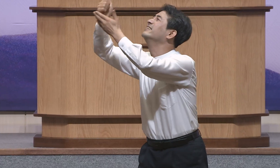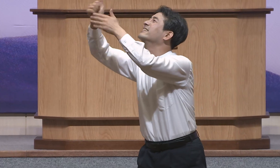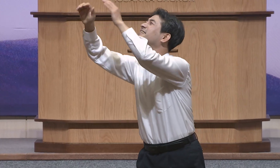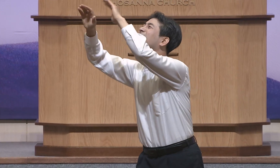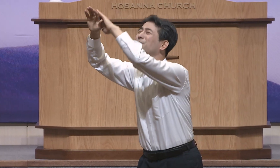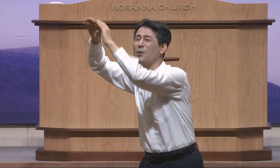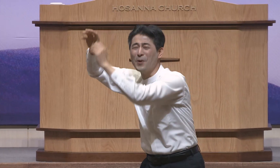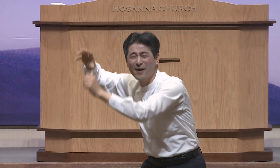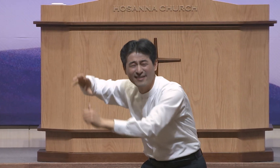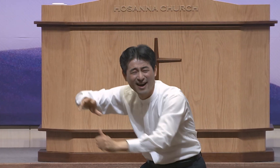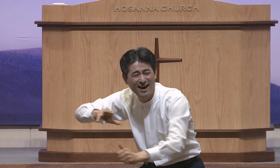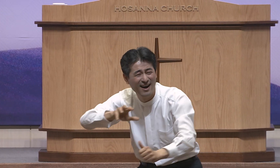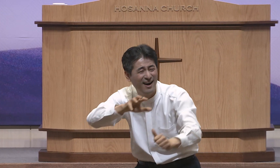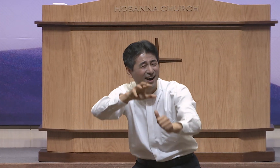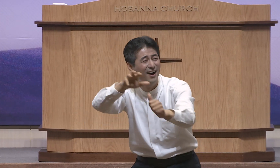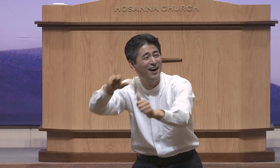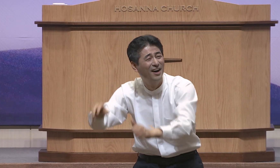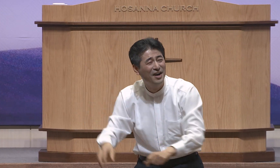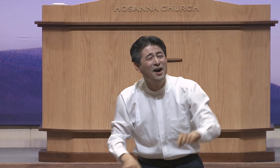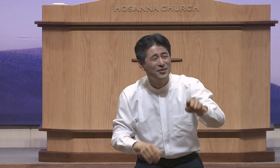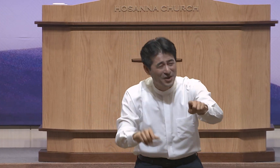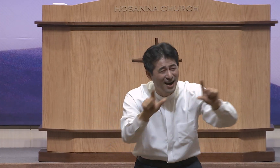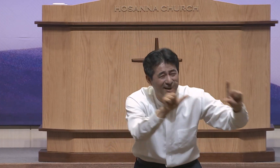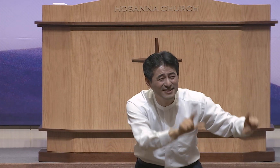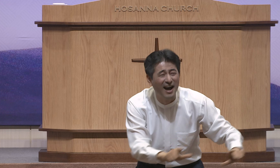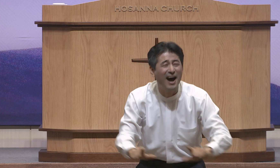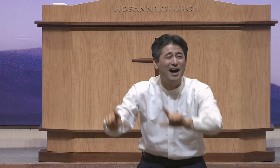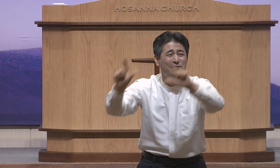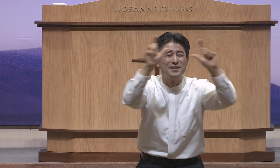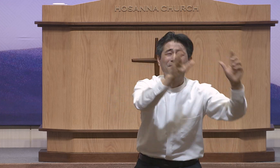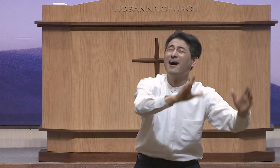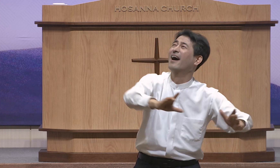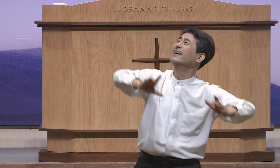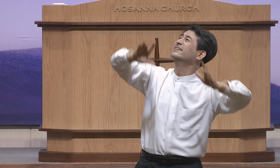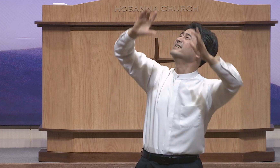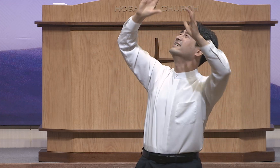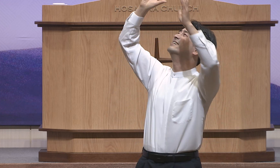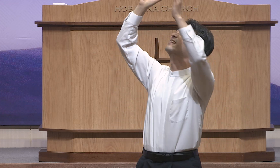그 손에 너의 삶을 맡긴다.